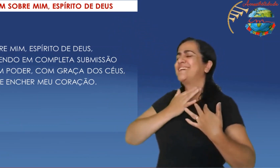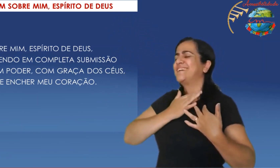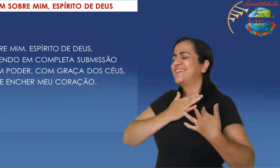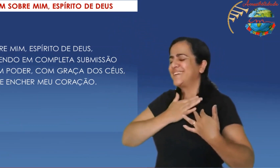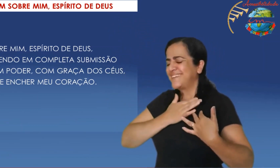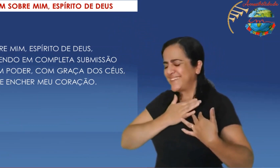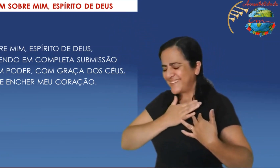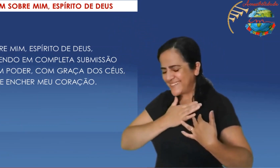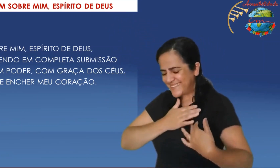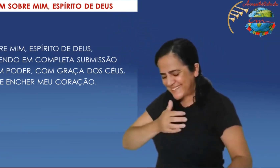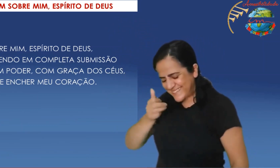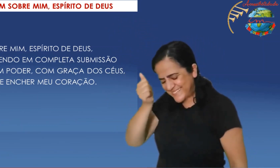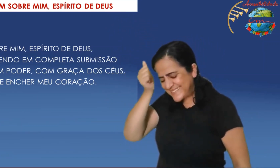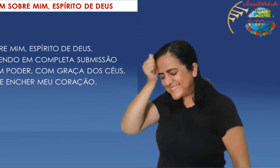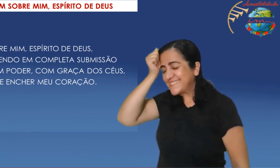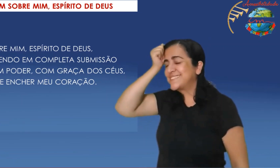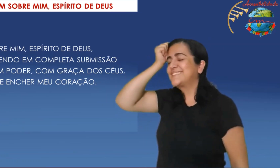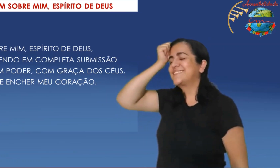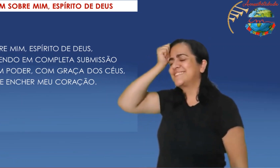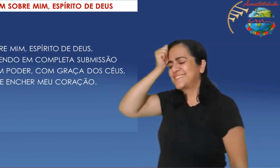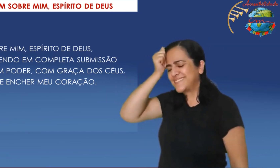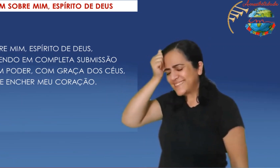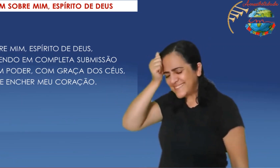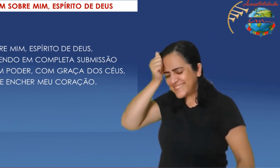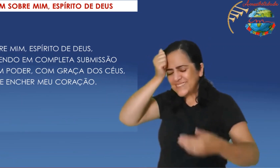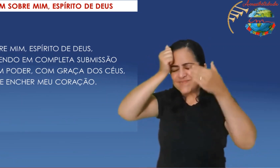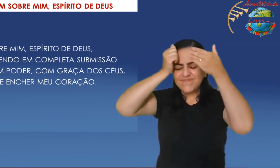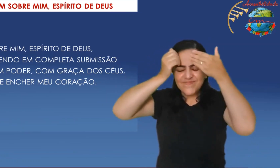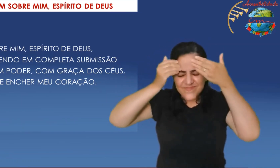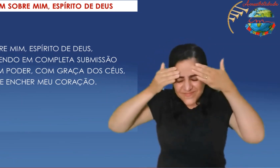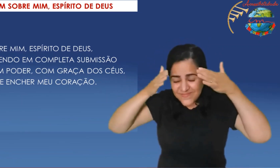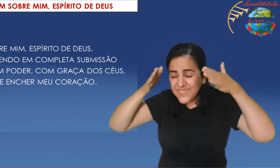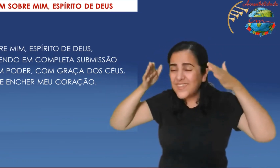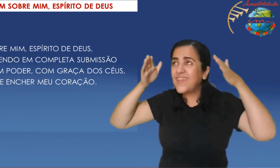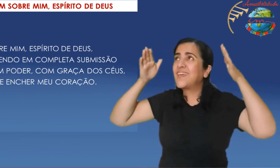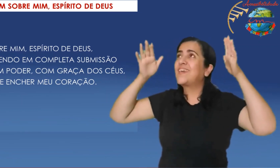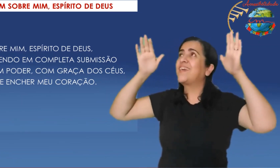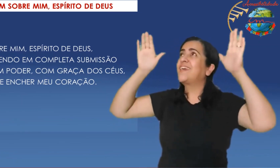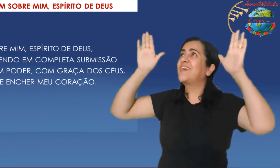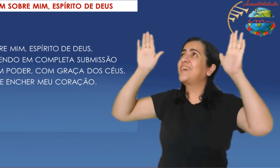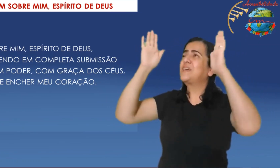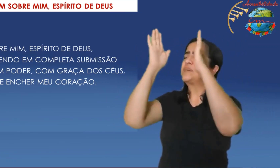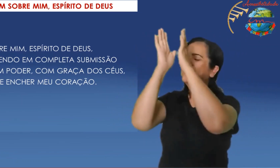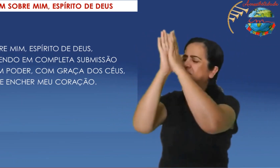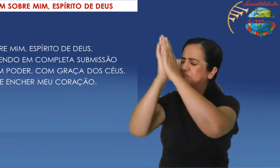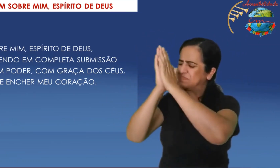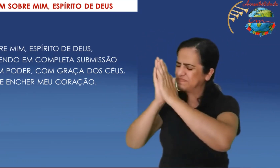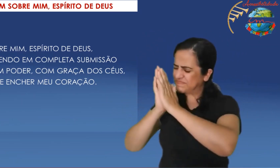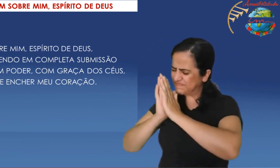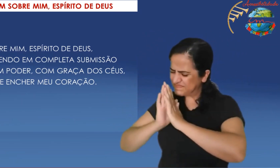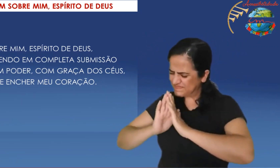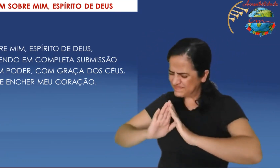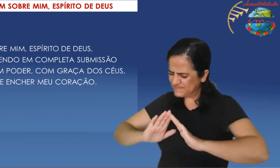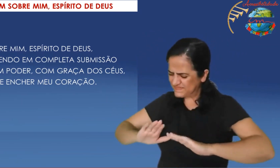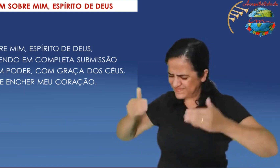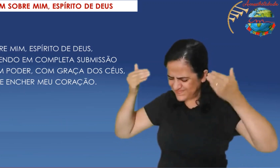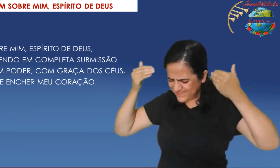Espírito de Deus, a ti me rendo